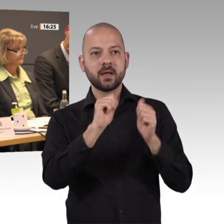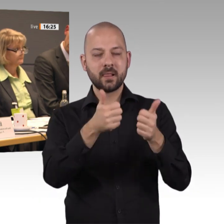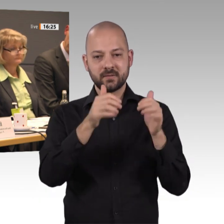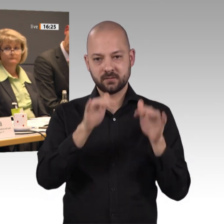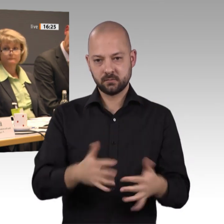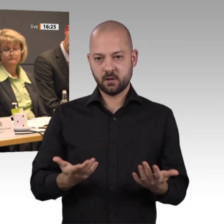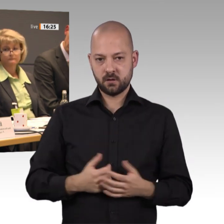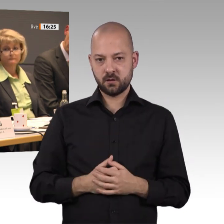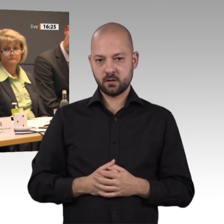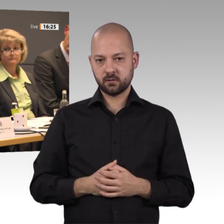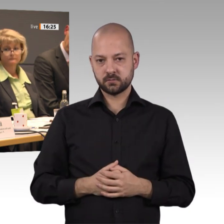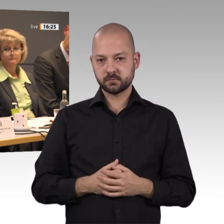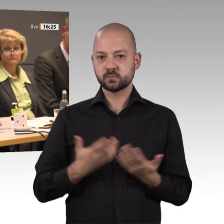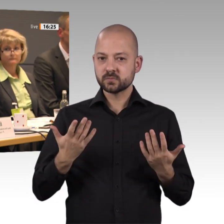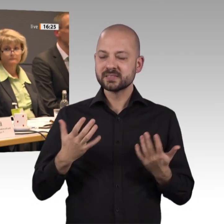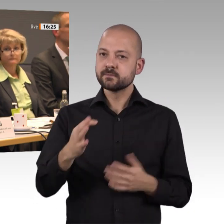andere Erfahrungen gemacht.